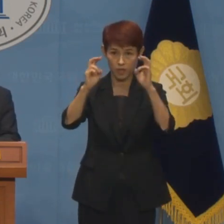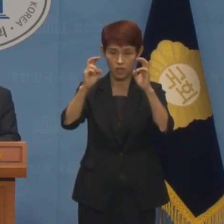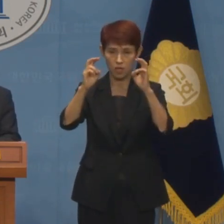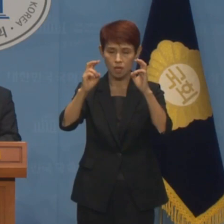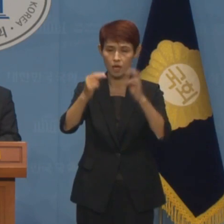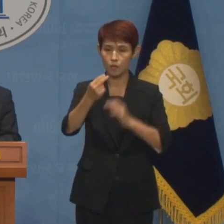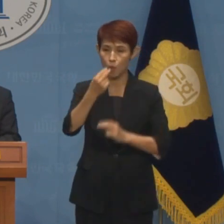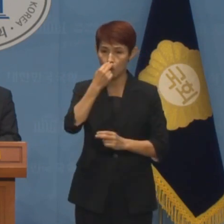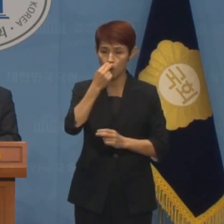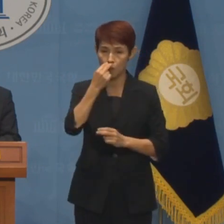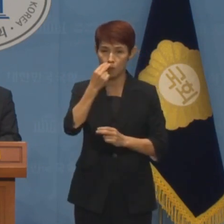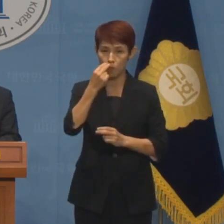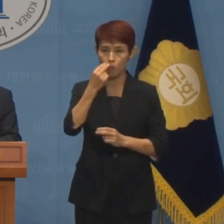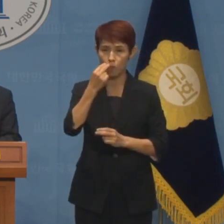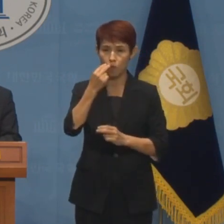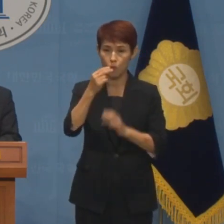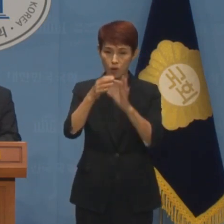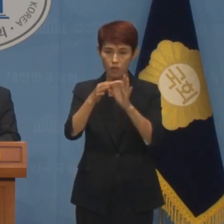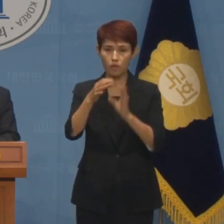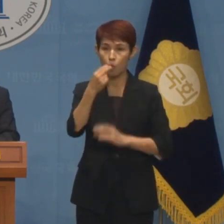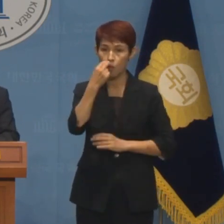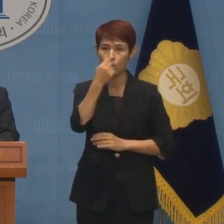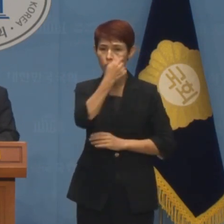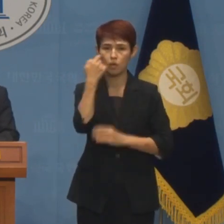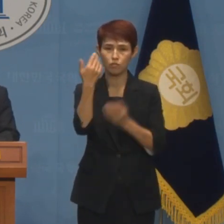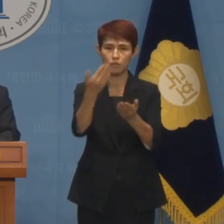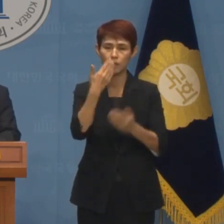보증보험으로 보장이 되는 것이죠.